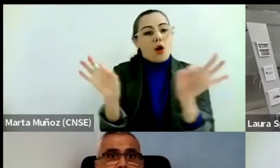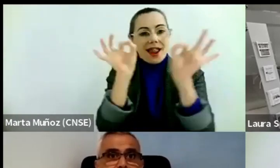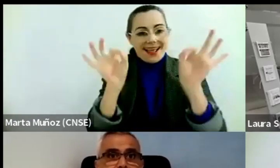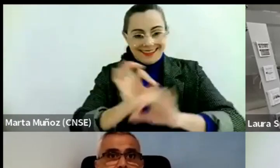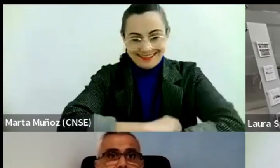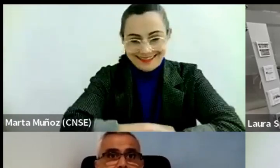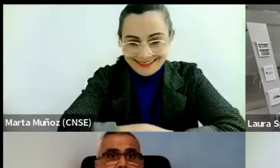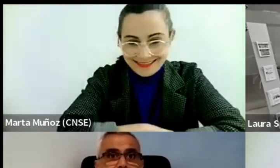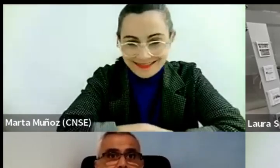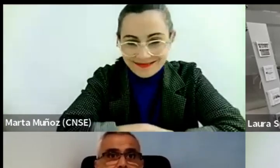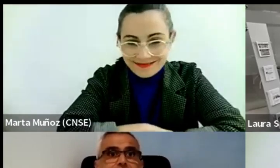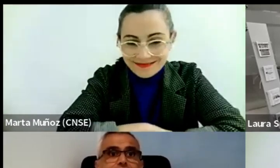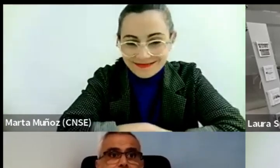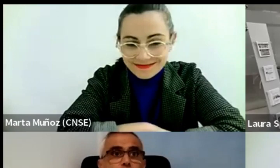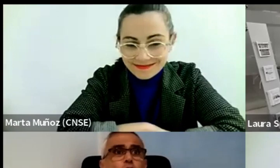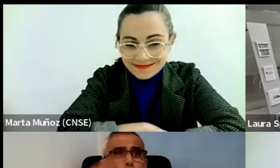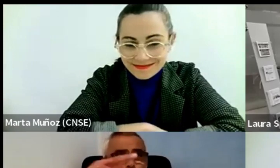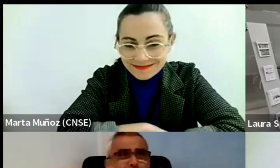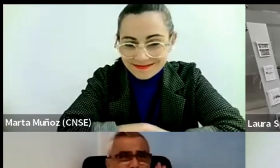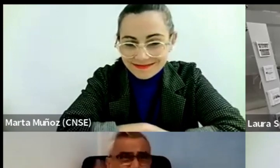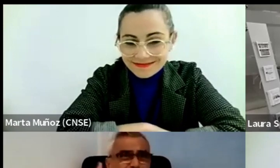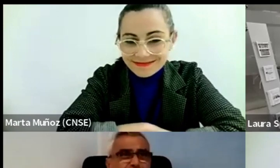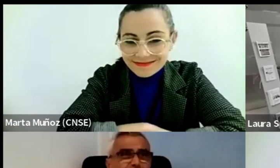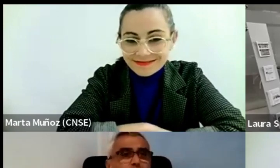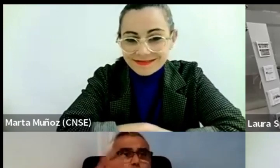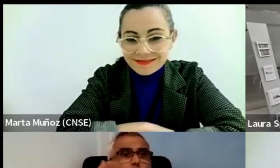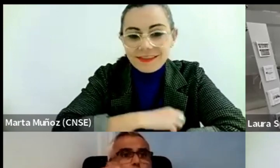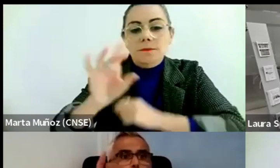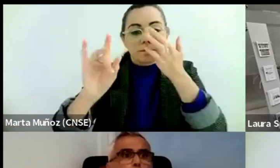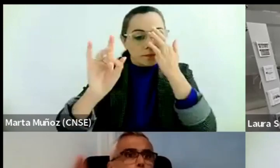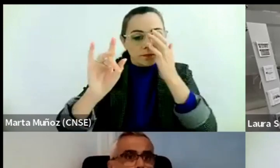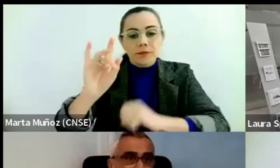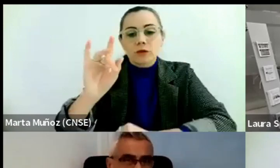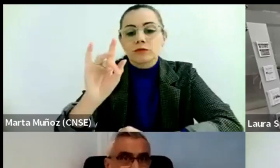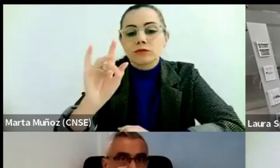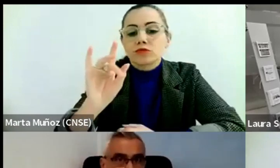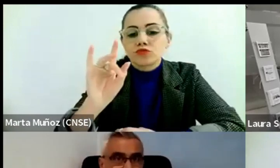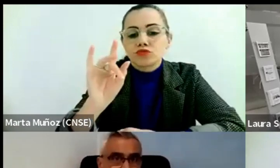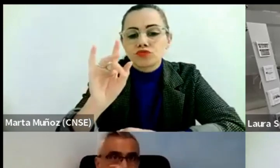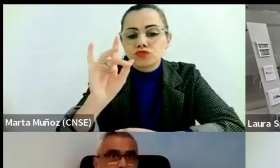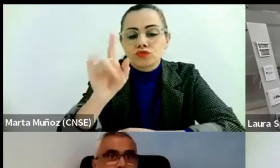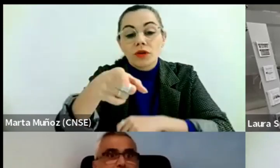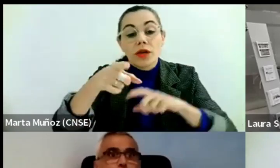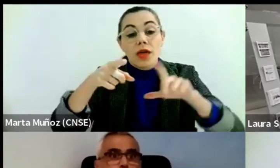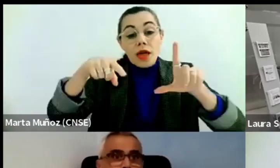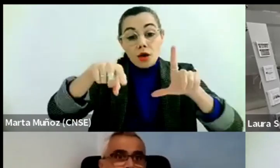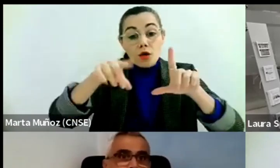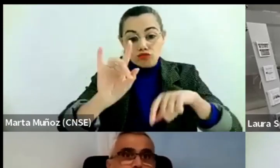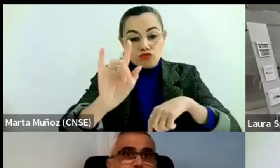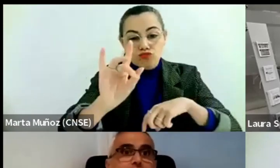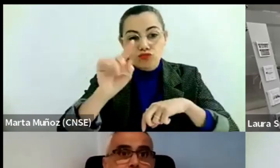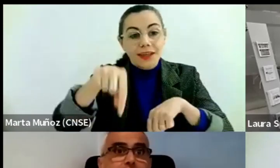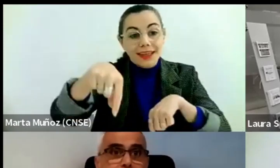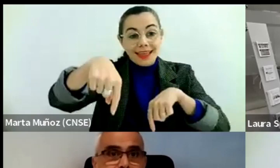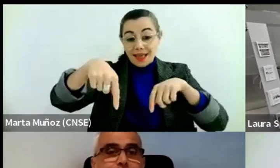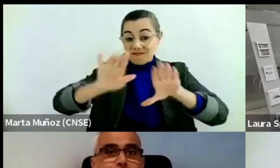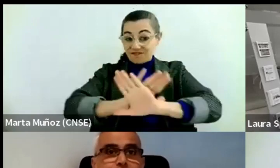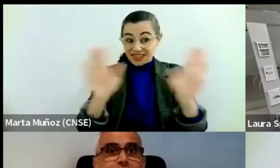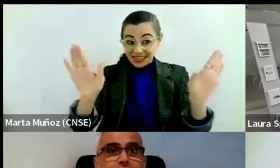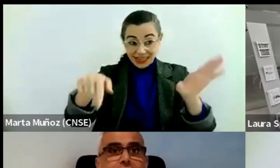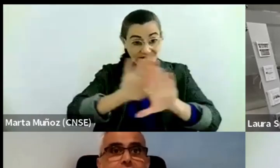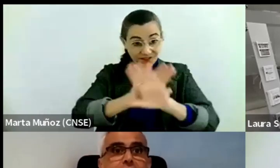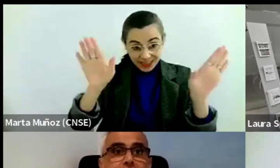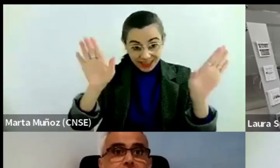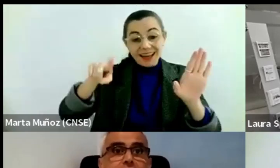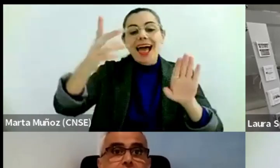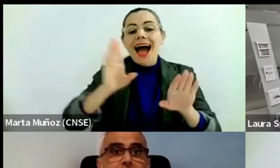antes de llegar al juicio hay un sistema más económico que es la mediación. Si nos podéis enviar esta información por correo,